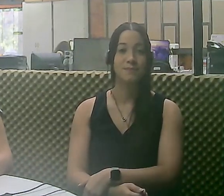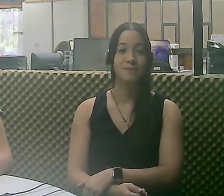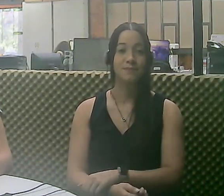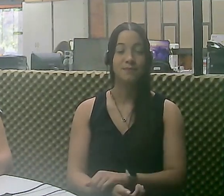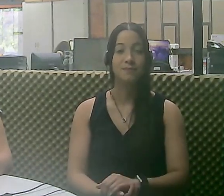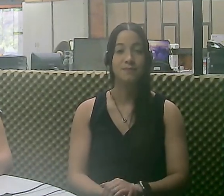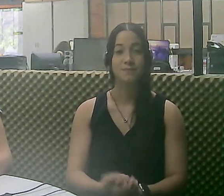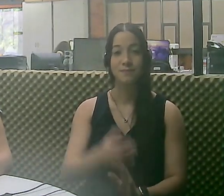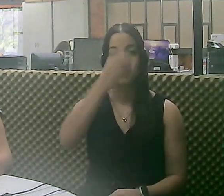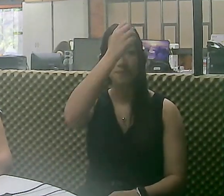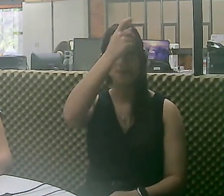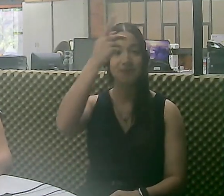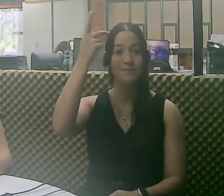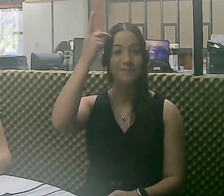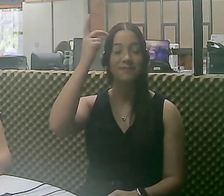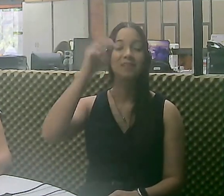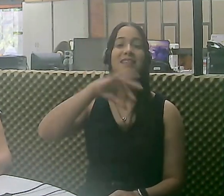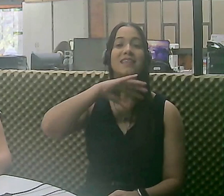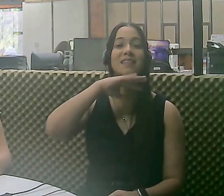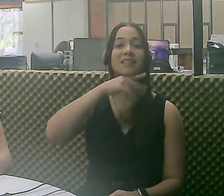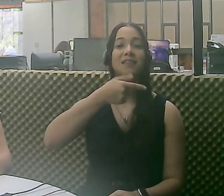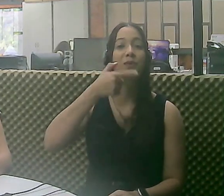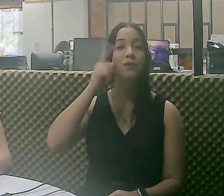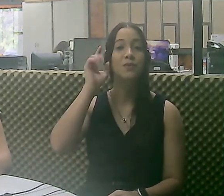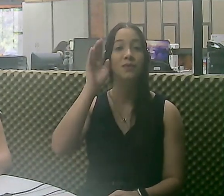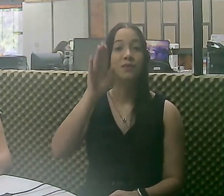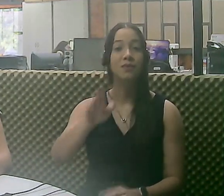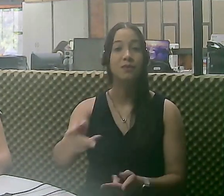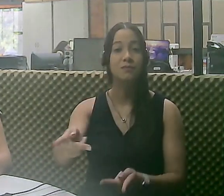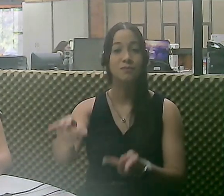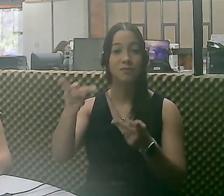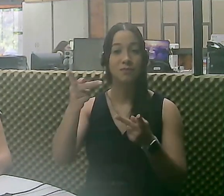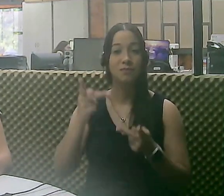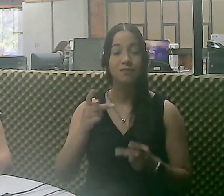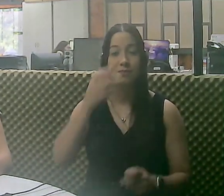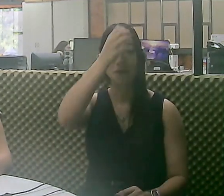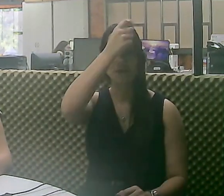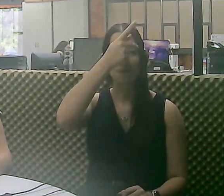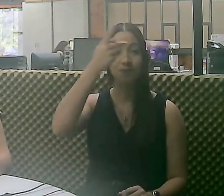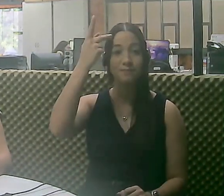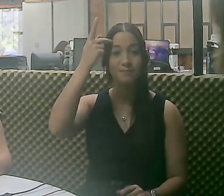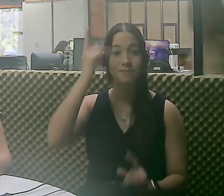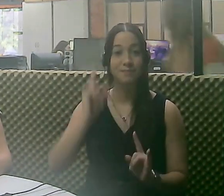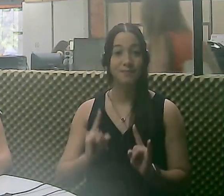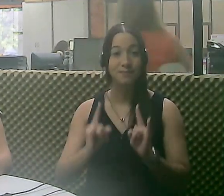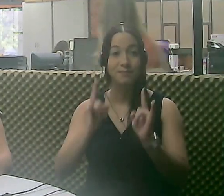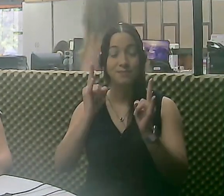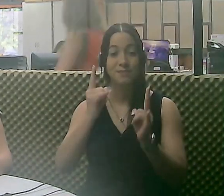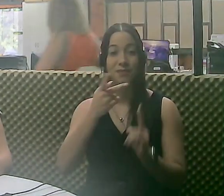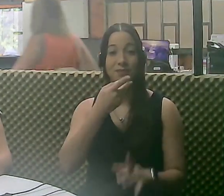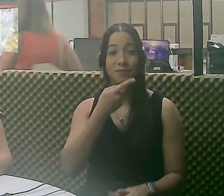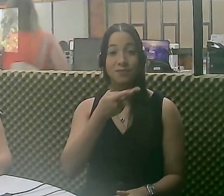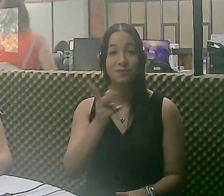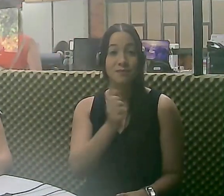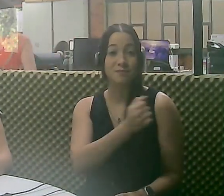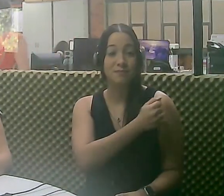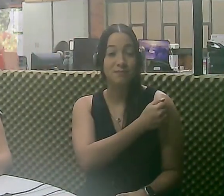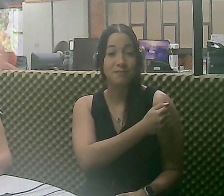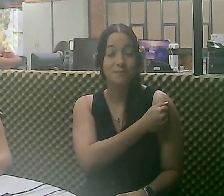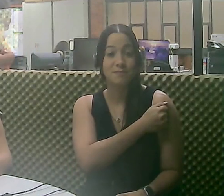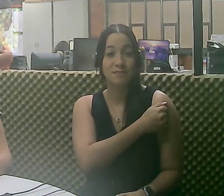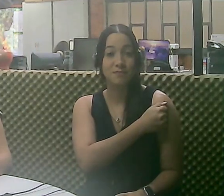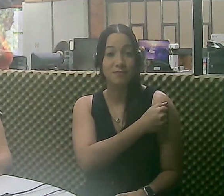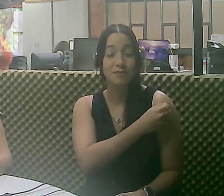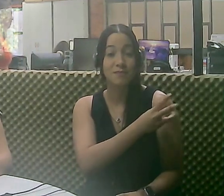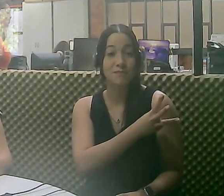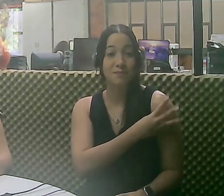O prefeito Odelmo Leão recebeu na tarde de ontem, no Centro Administrativo, a visita de estudantes do terceiro ano do